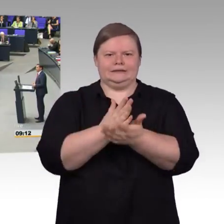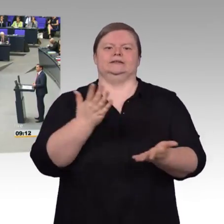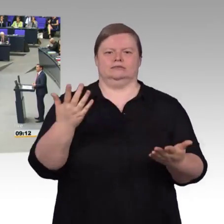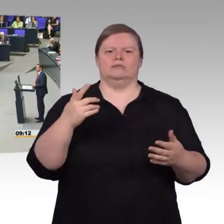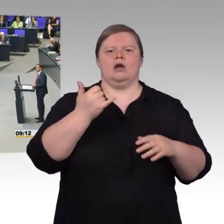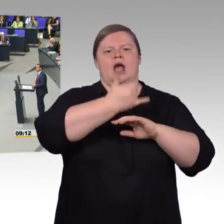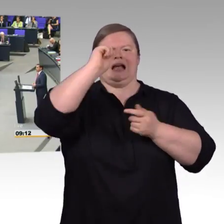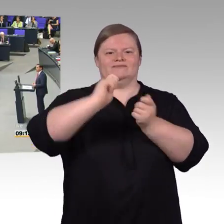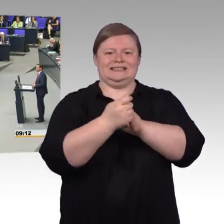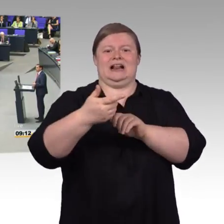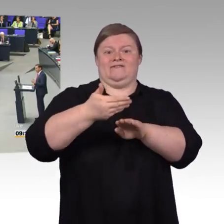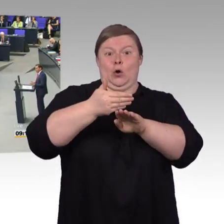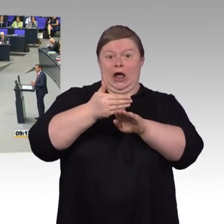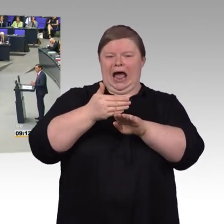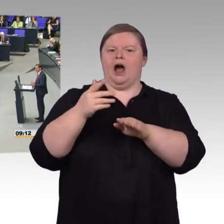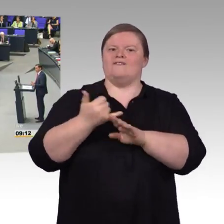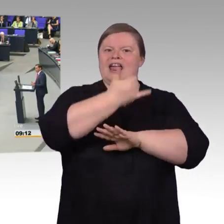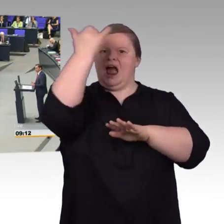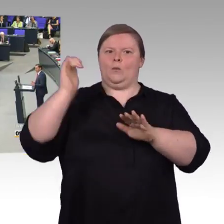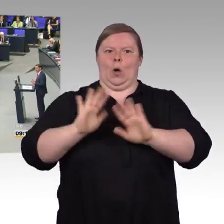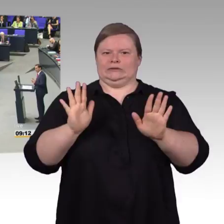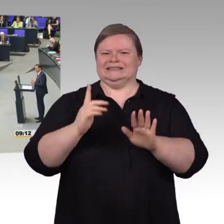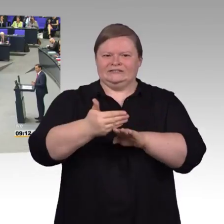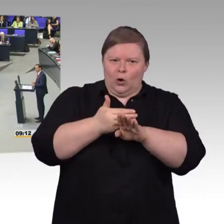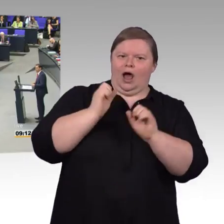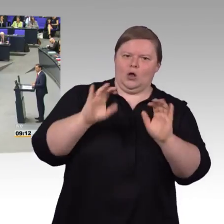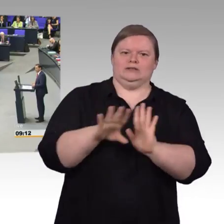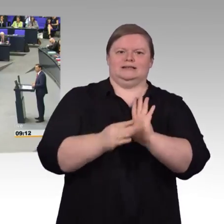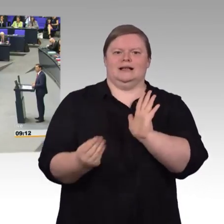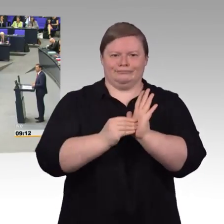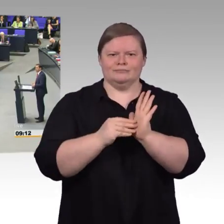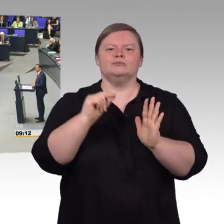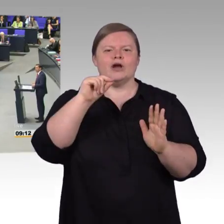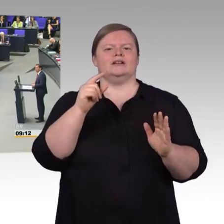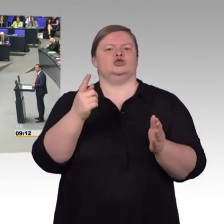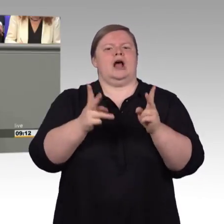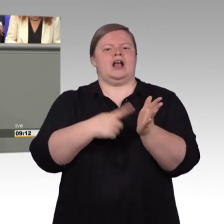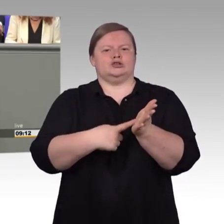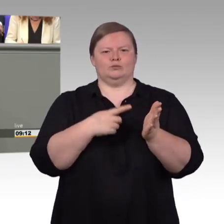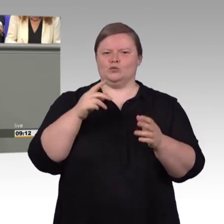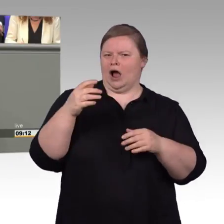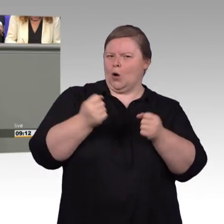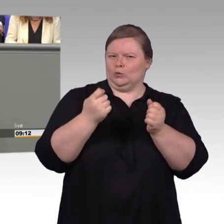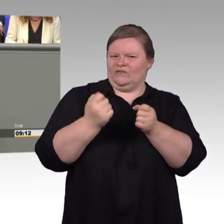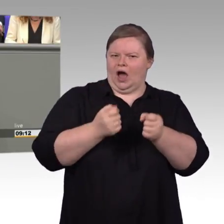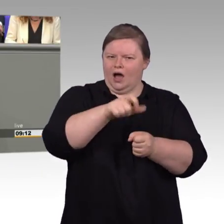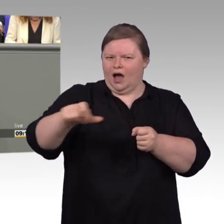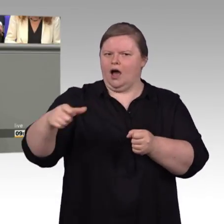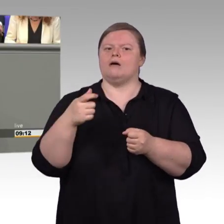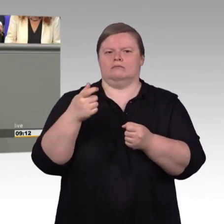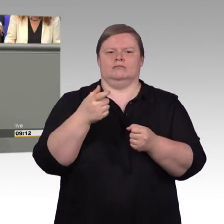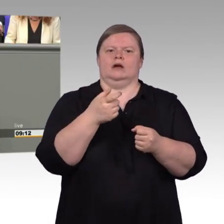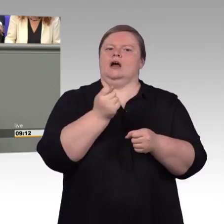es geht bei diesem Gesetz nicht nur um Verbraucherschutz, sondern es geht auch darum, das Vertrauen der Verbraucher in den Rechtsstaat zu